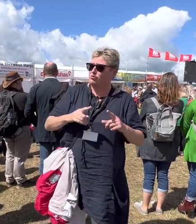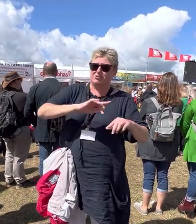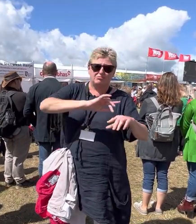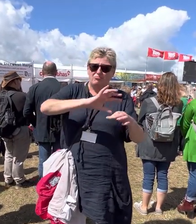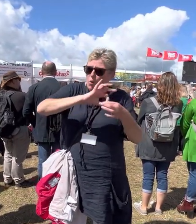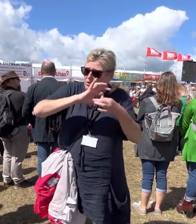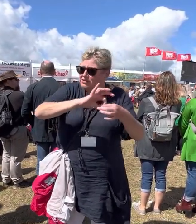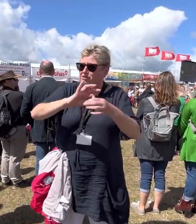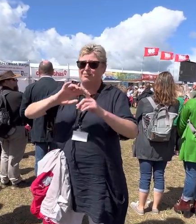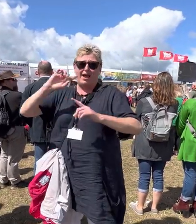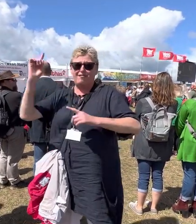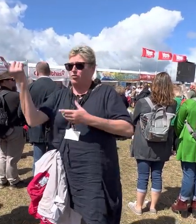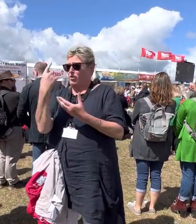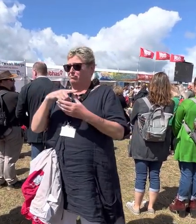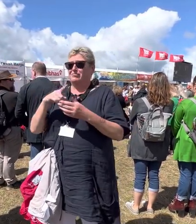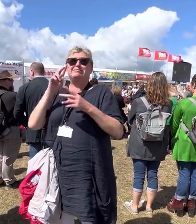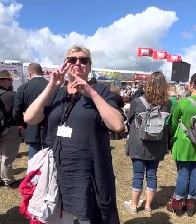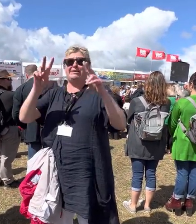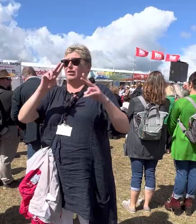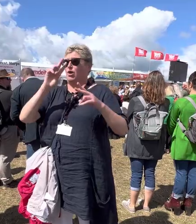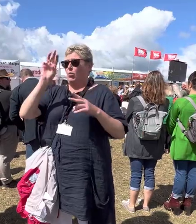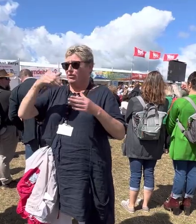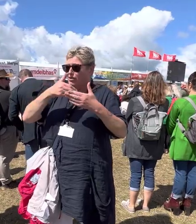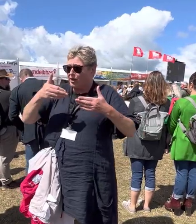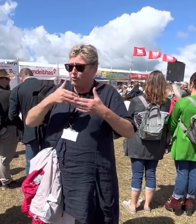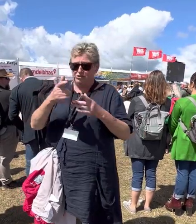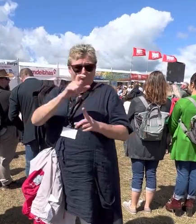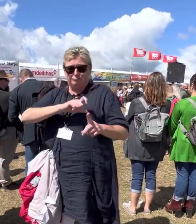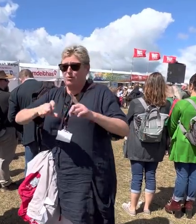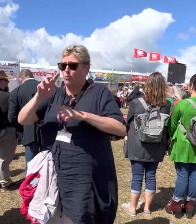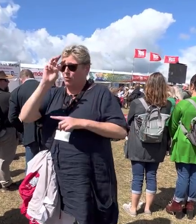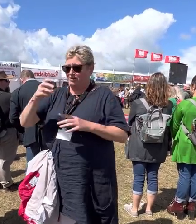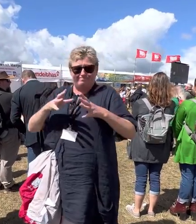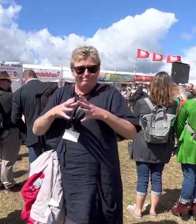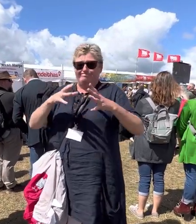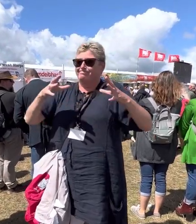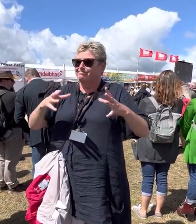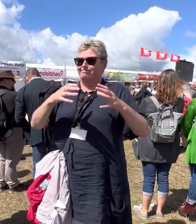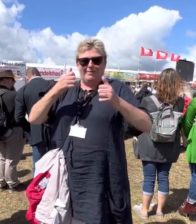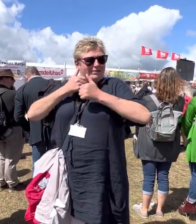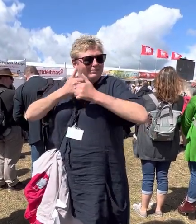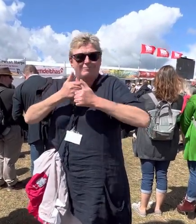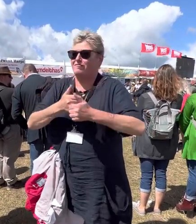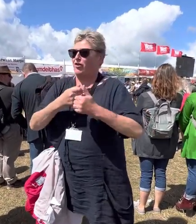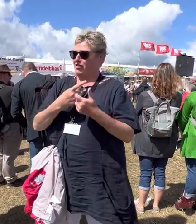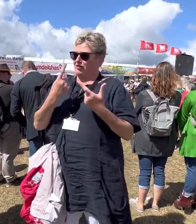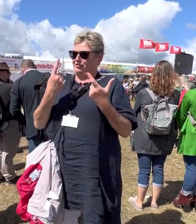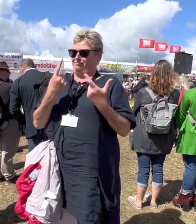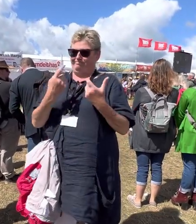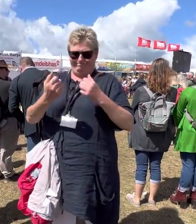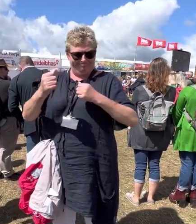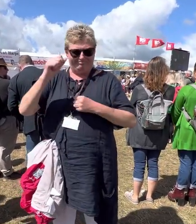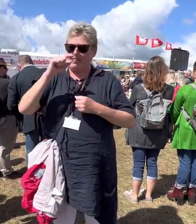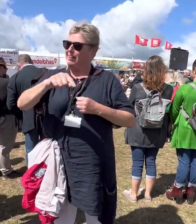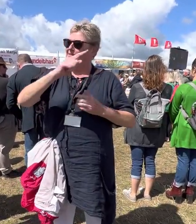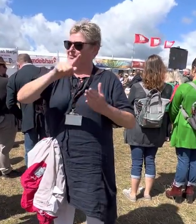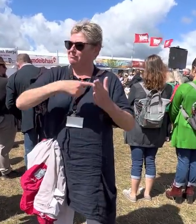phawb arall sydd am weld y Gymraeg a chymunedau Cymru'n ffynnu i gefnogi'r alod am ddeddiddo ac i ymuno yn yr